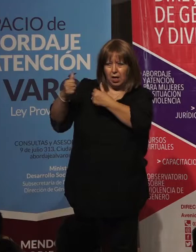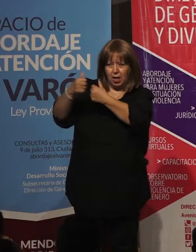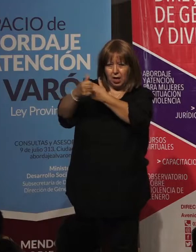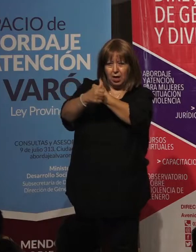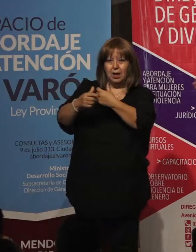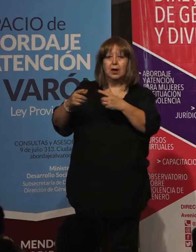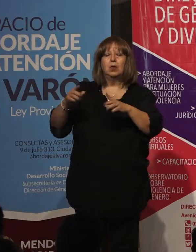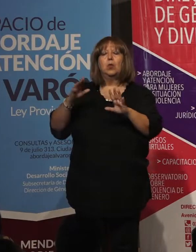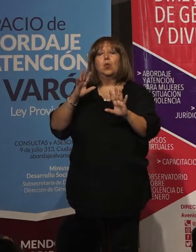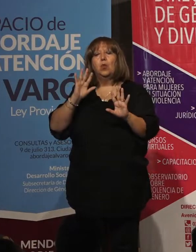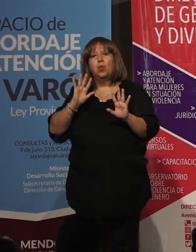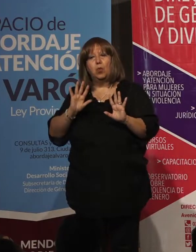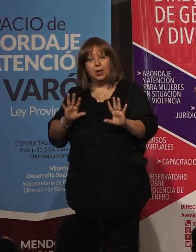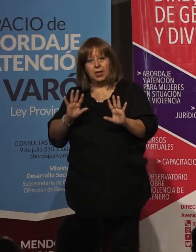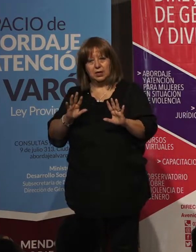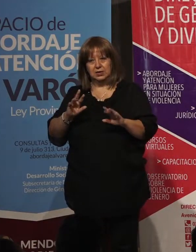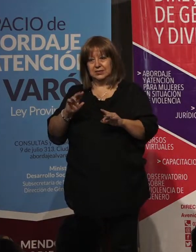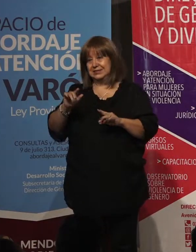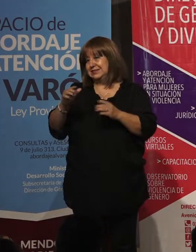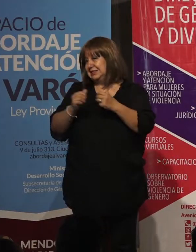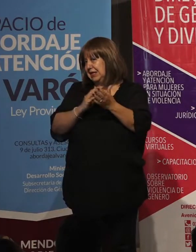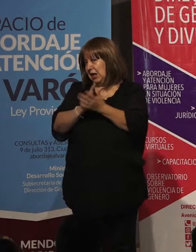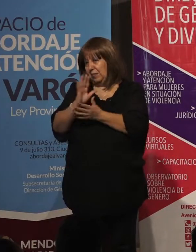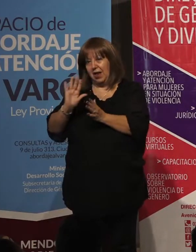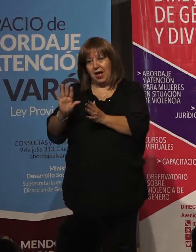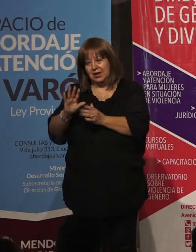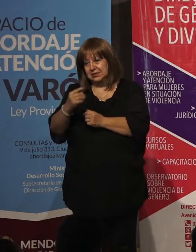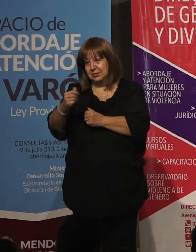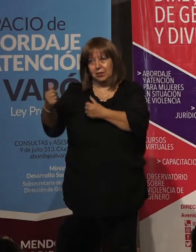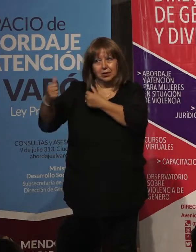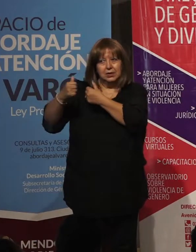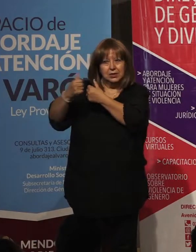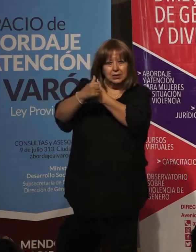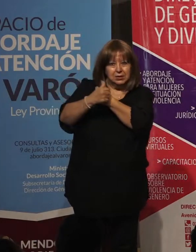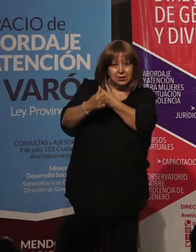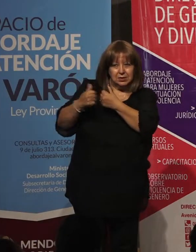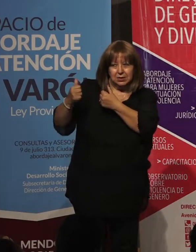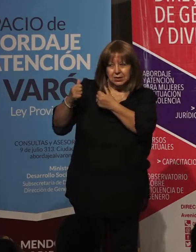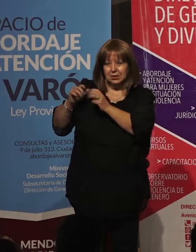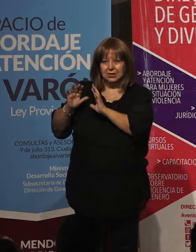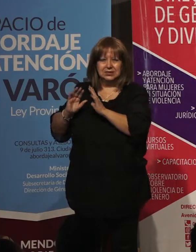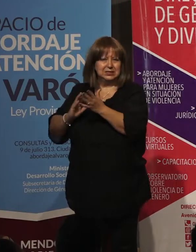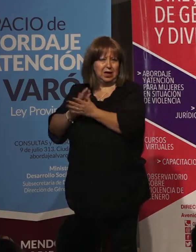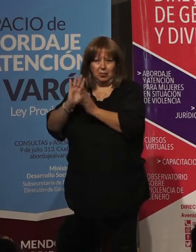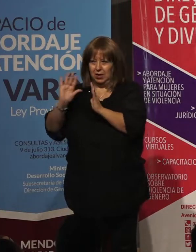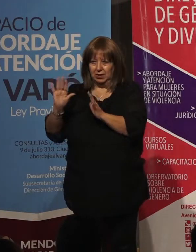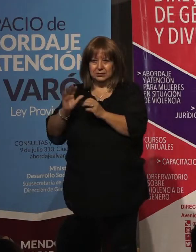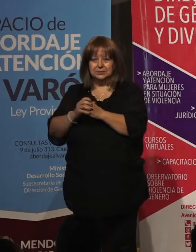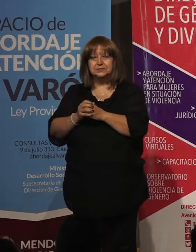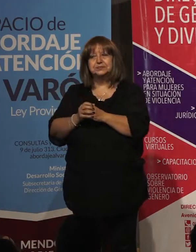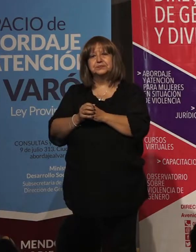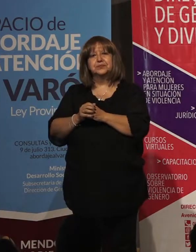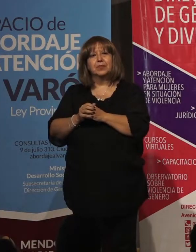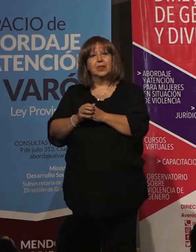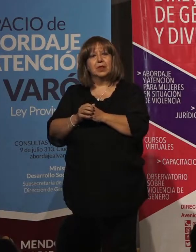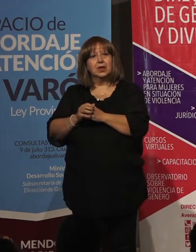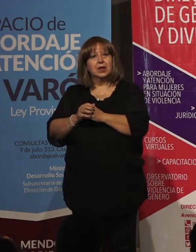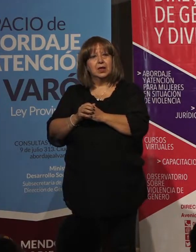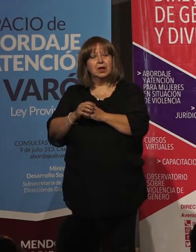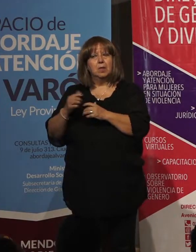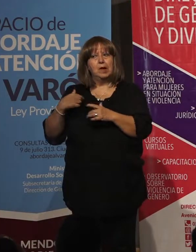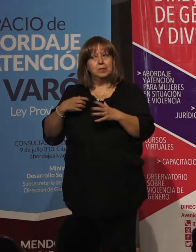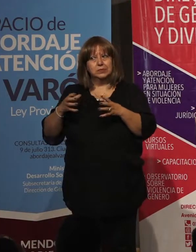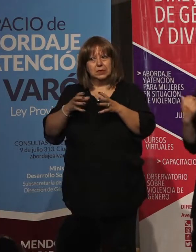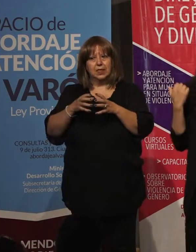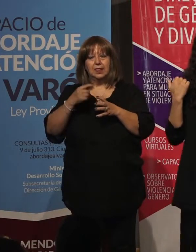siempre les digo, alguna debe tener alguna situación similar que les recuerde. Todo el tiempo nos ha pasado. Entonces, ¿qué